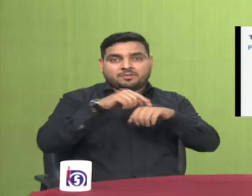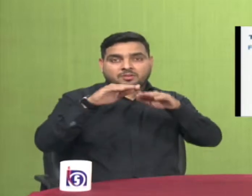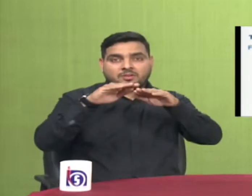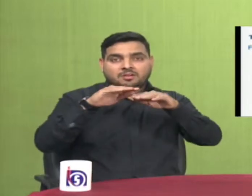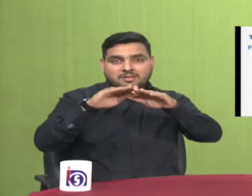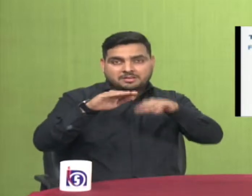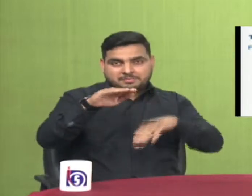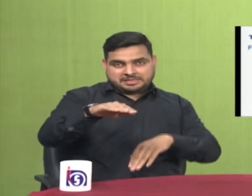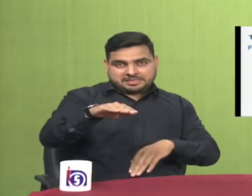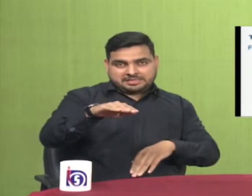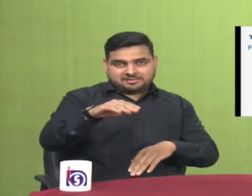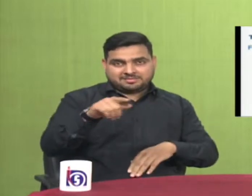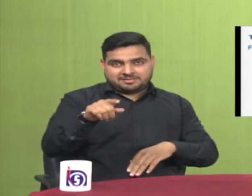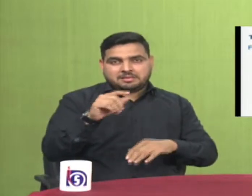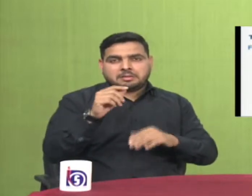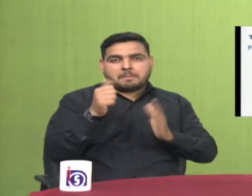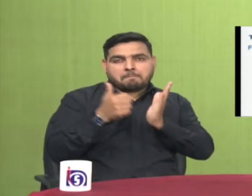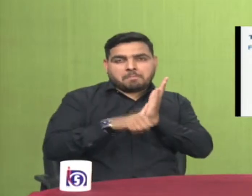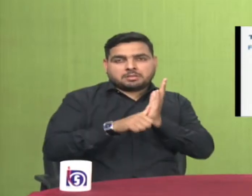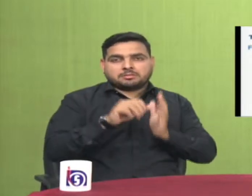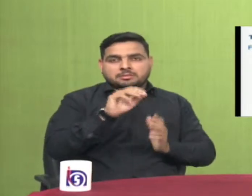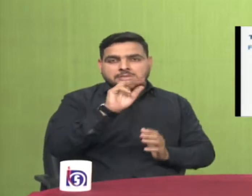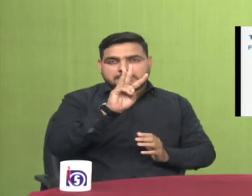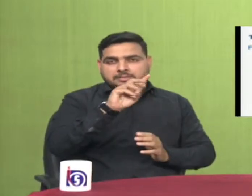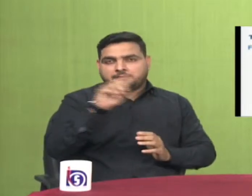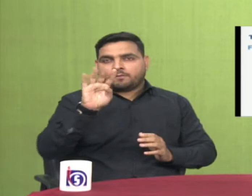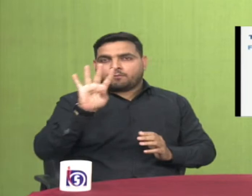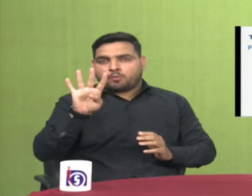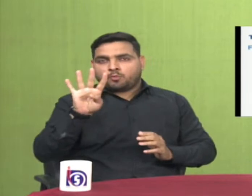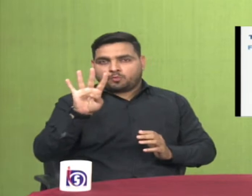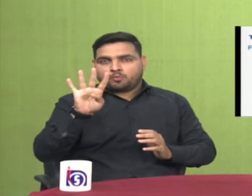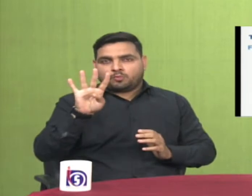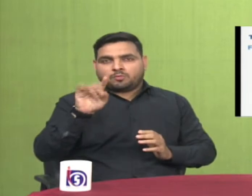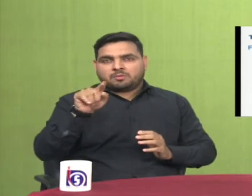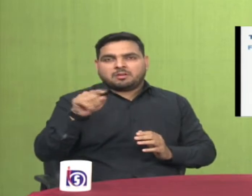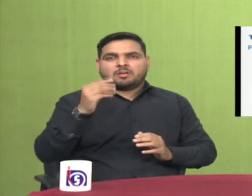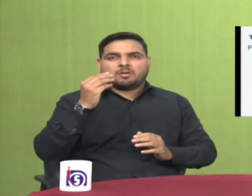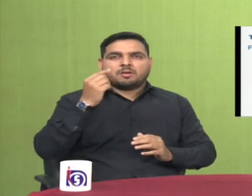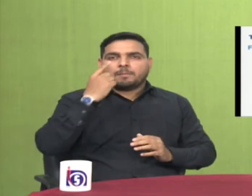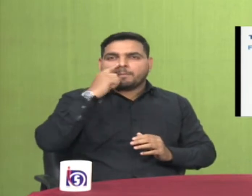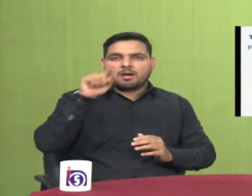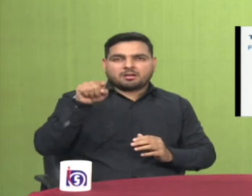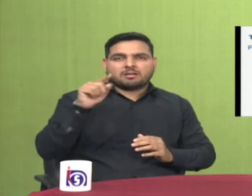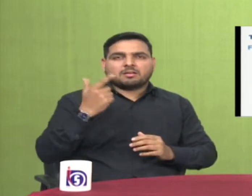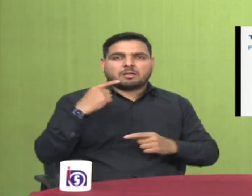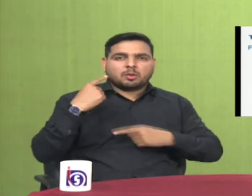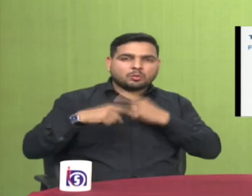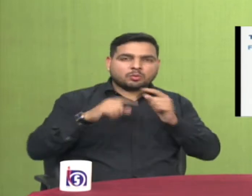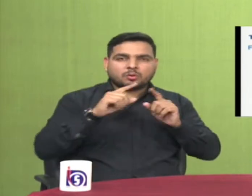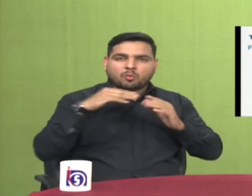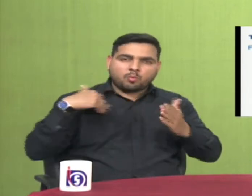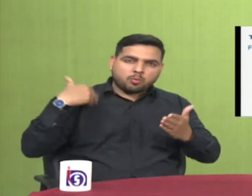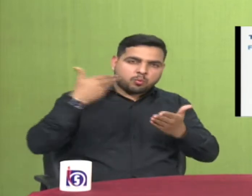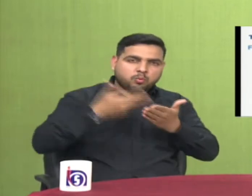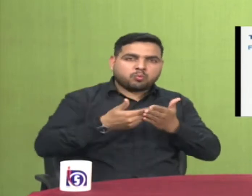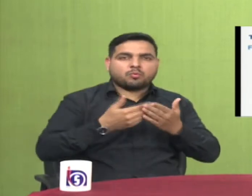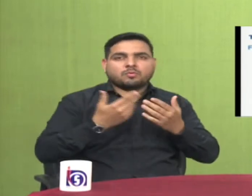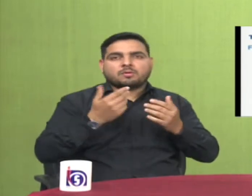Once the child is 3 to 4 months old, mother's milk is not